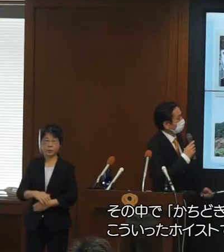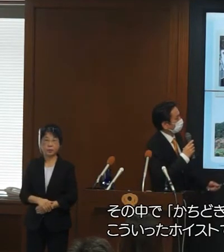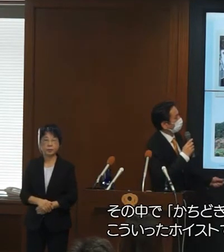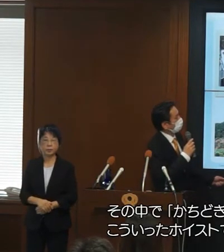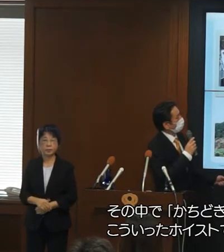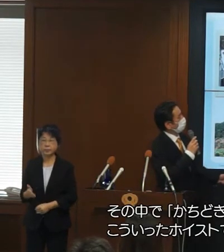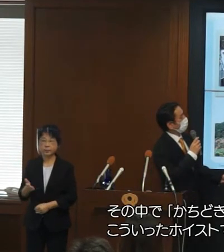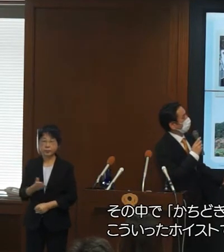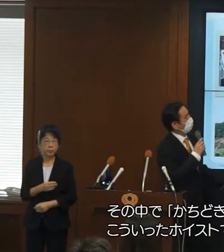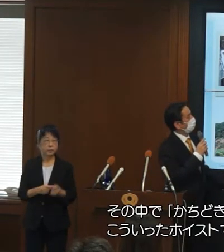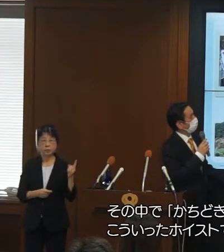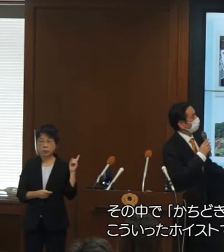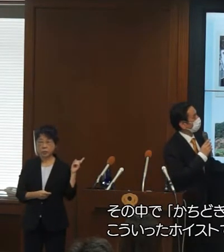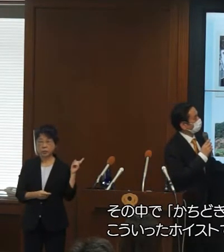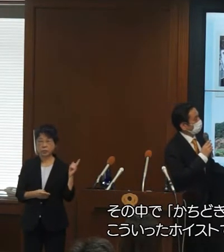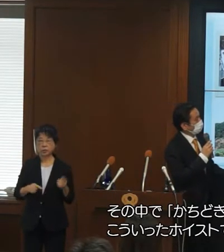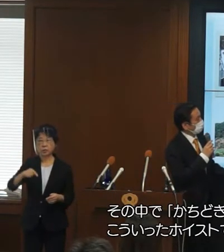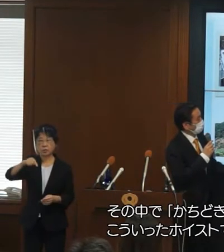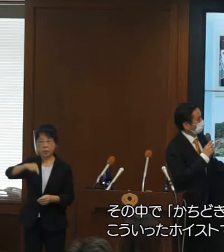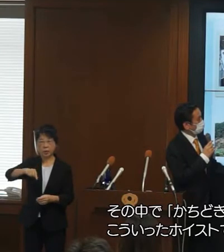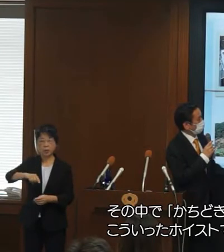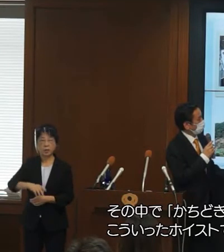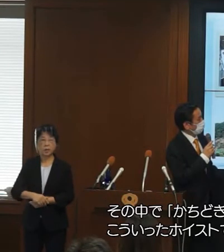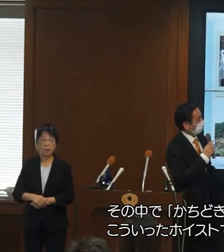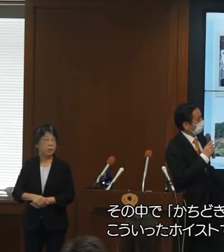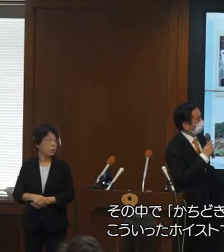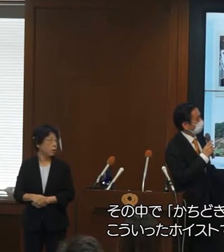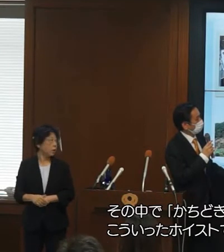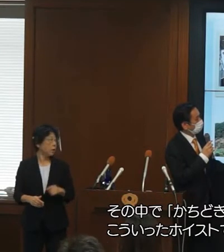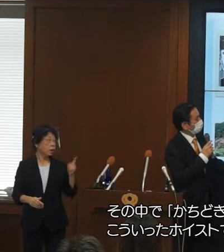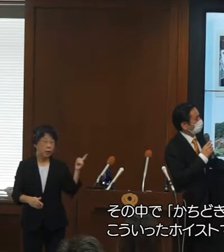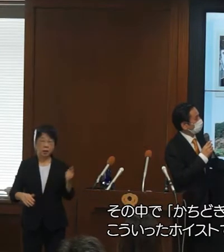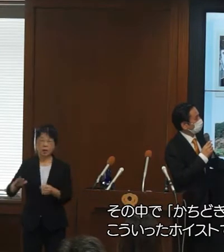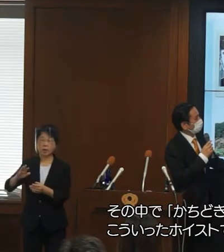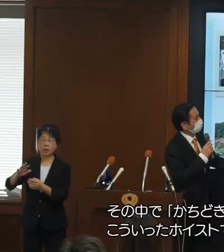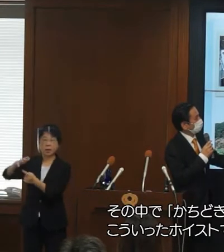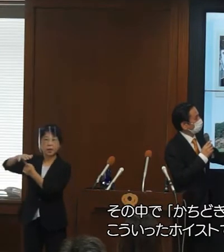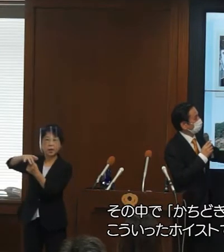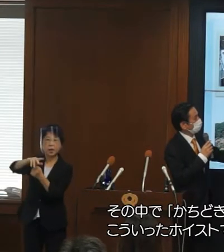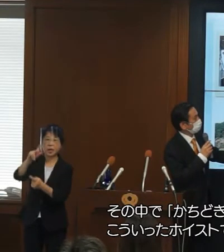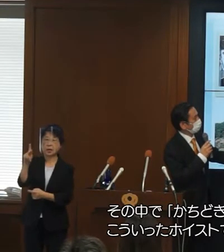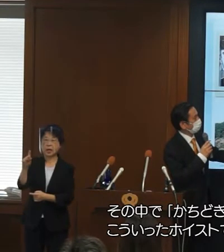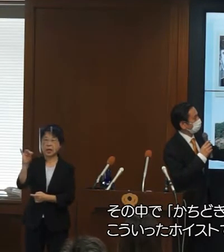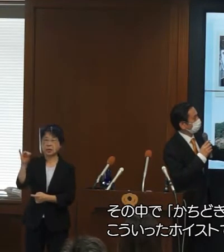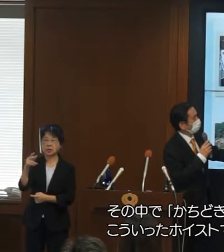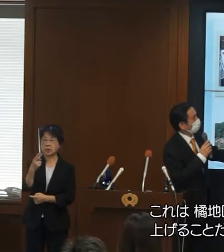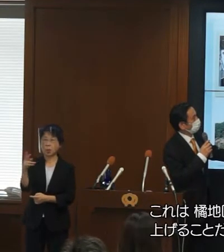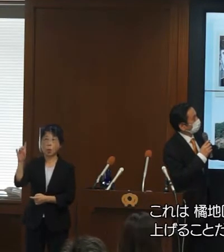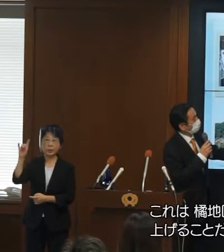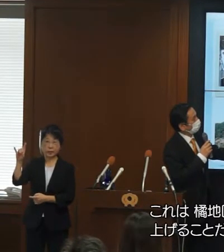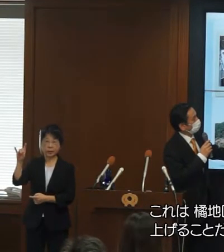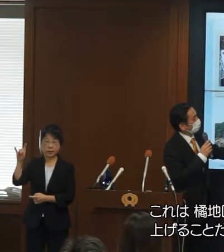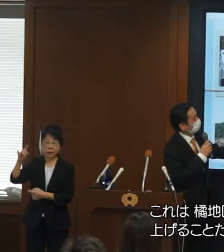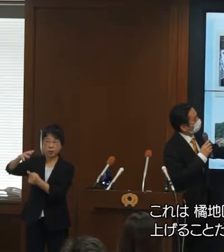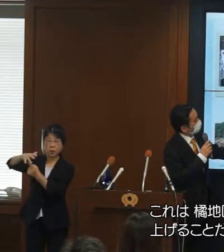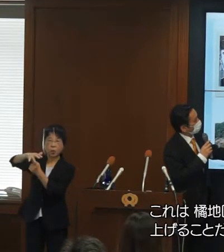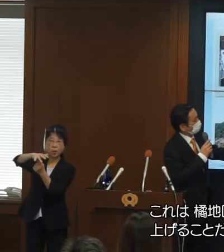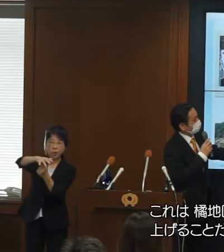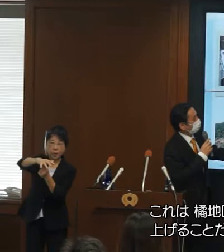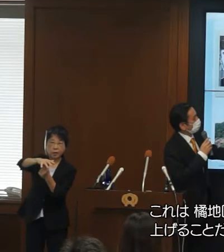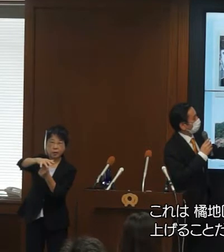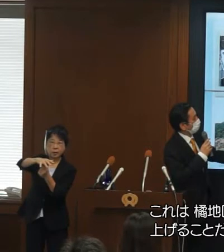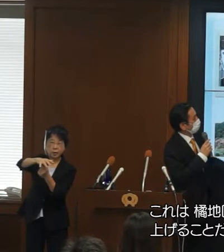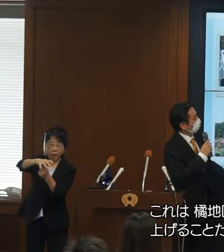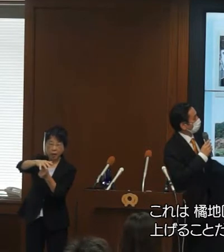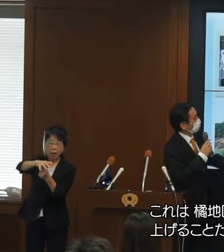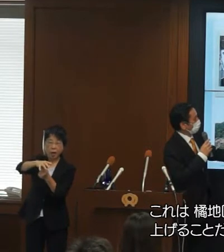し、その中で、勝ち時はこういったホイストで釣り上げて救助すると、立花地区だ